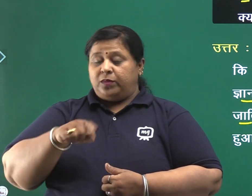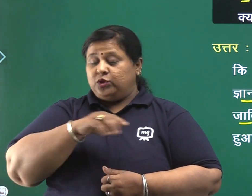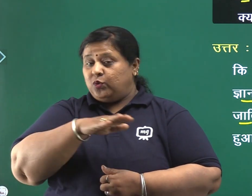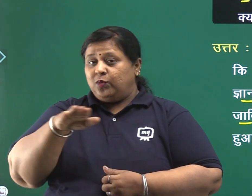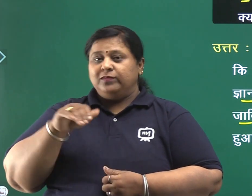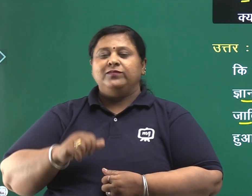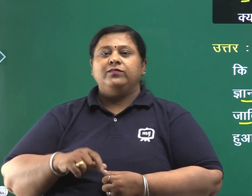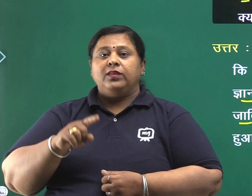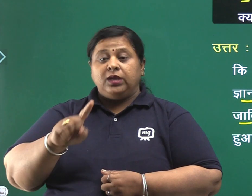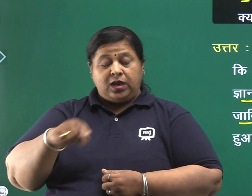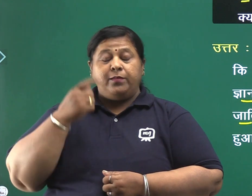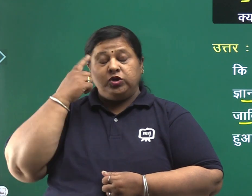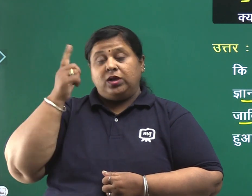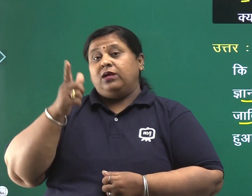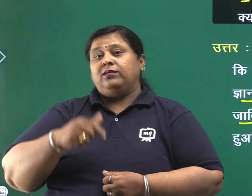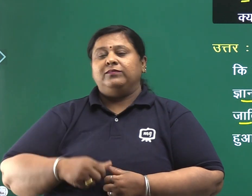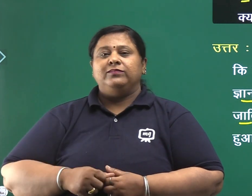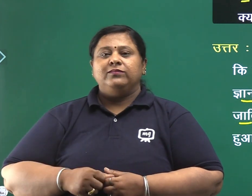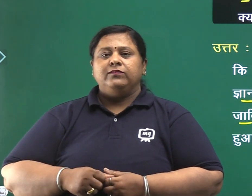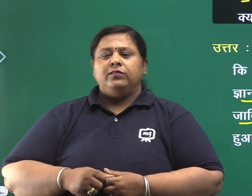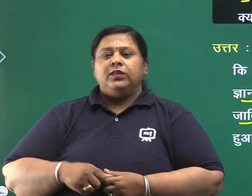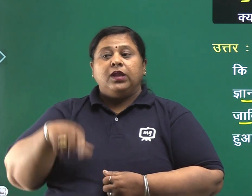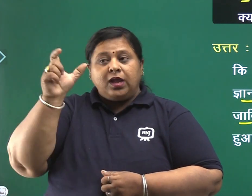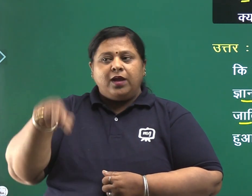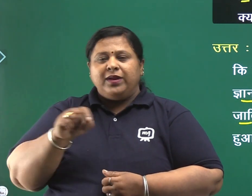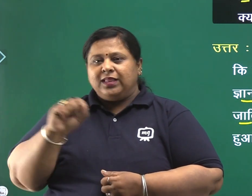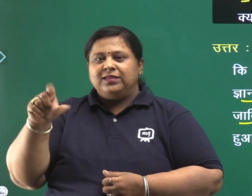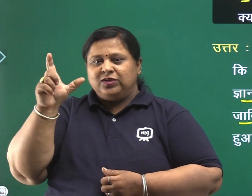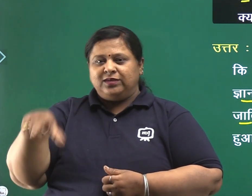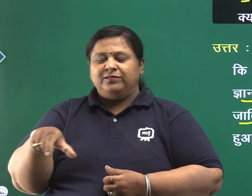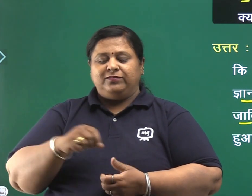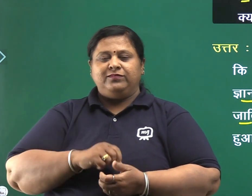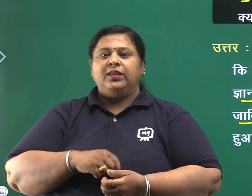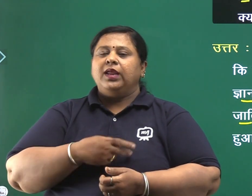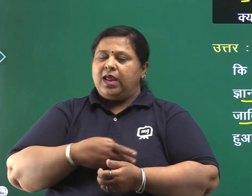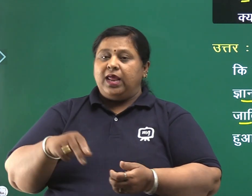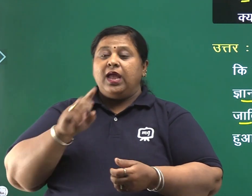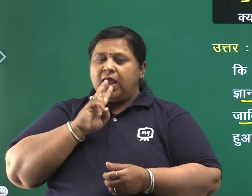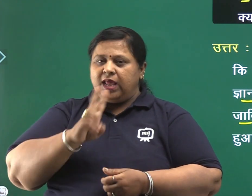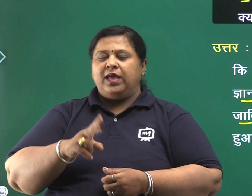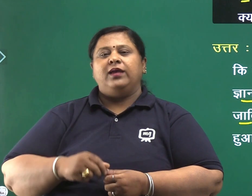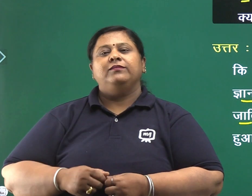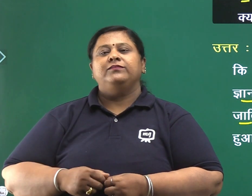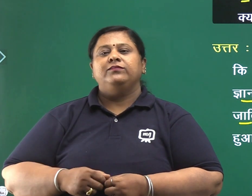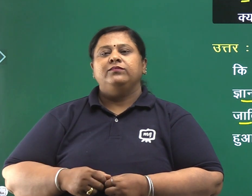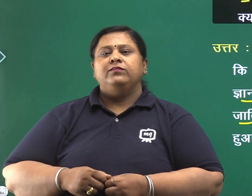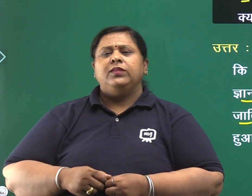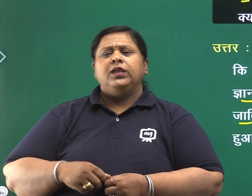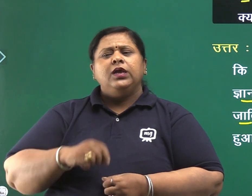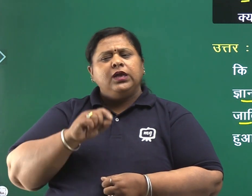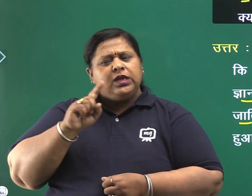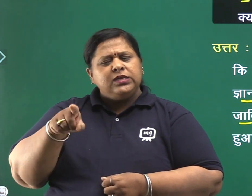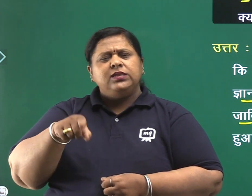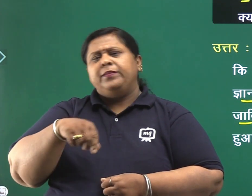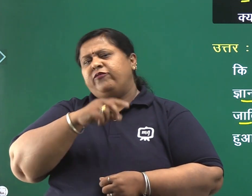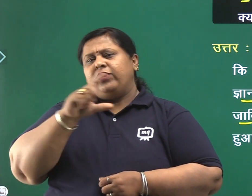बच्चों, यह हमने जाना कि कबीरदास जी कह रहे हैं कि किसी भी व्यक्ति